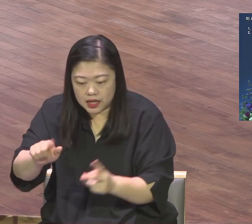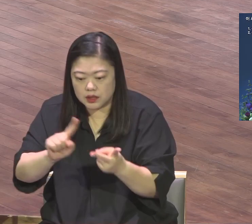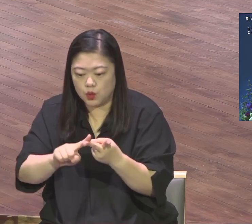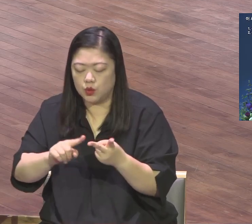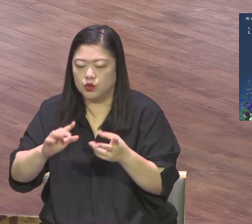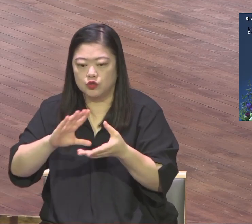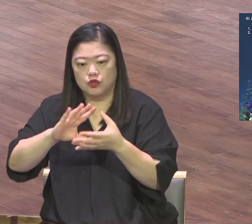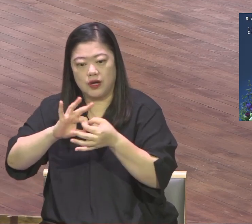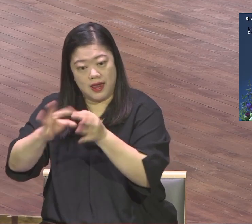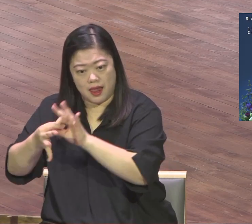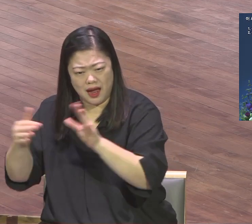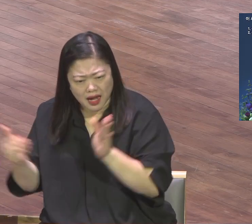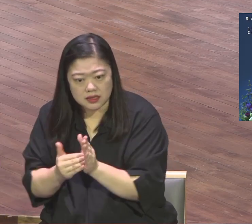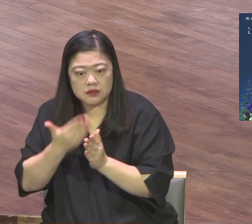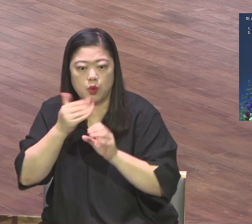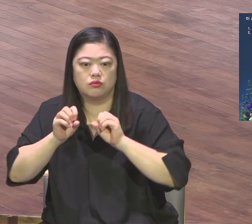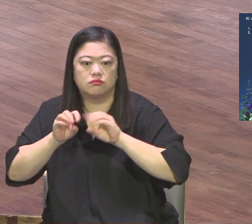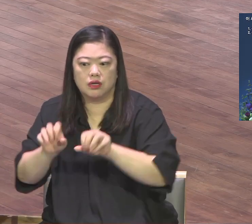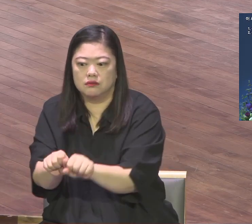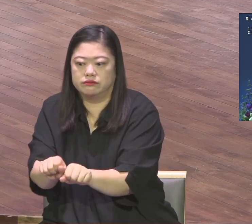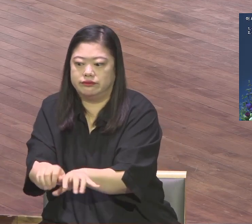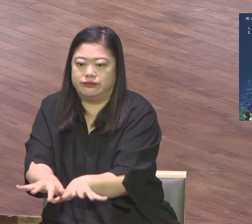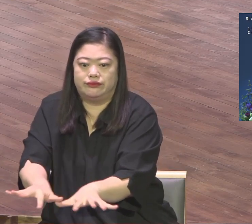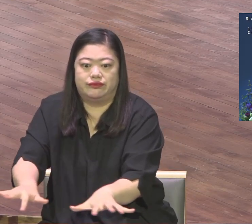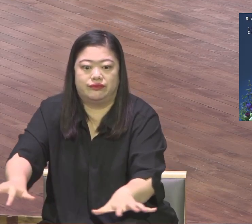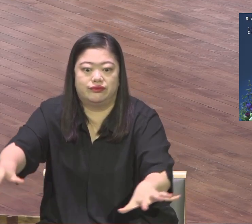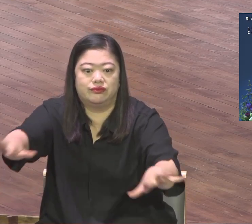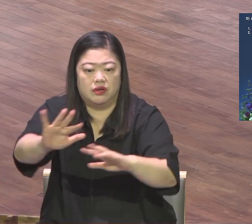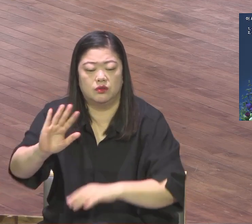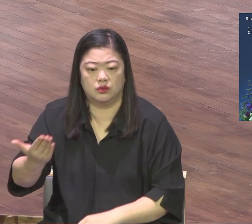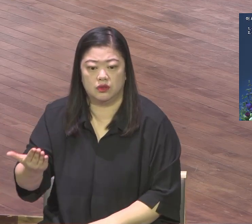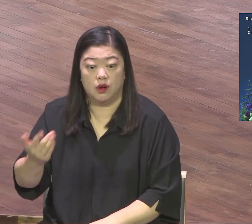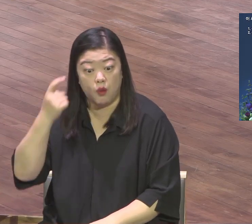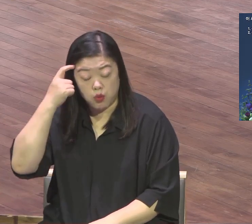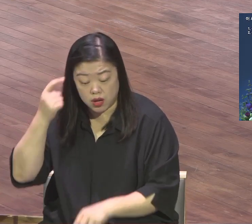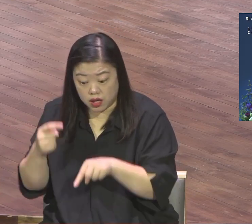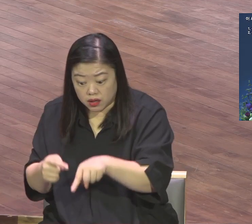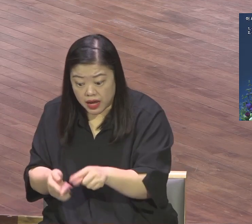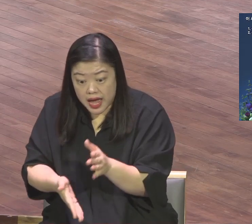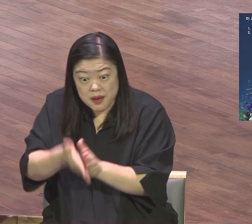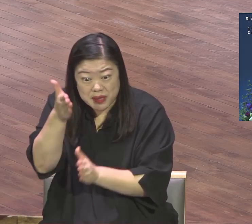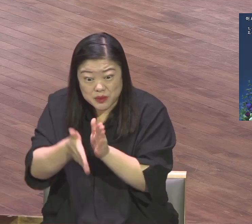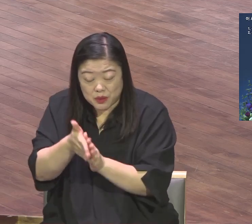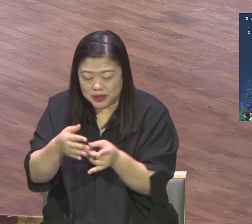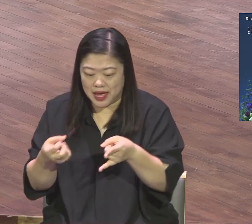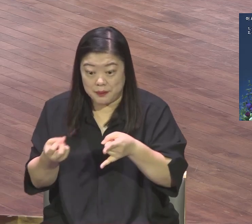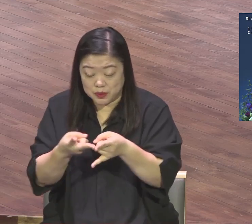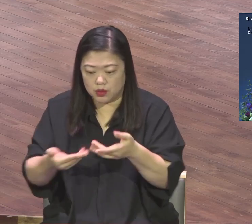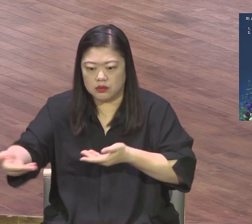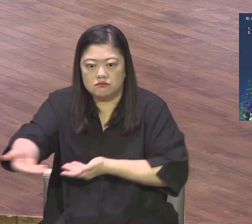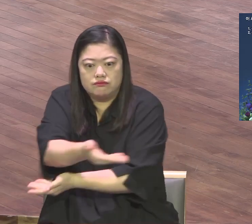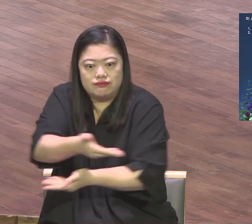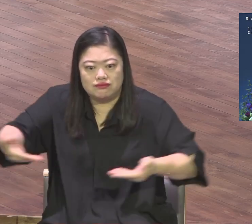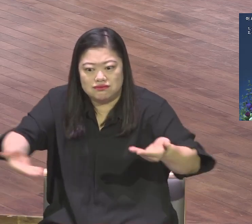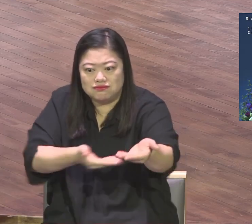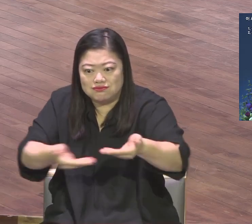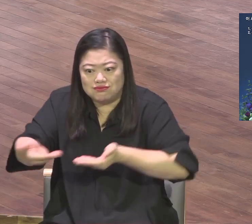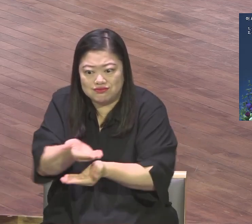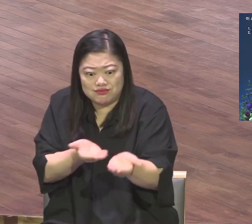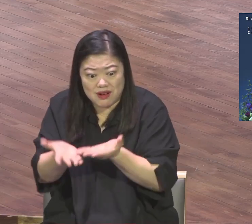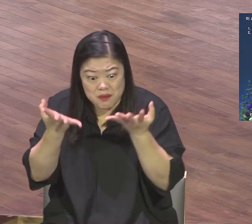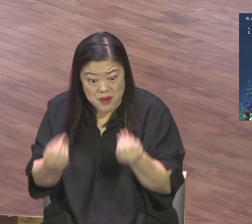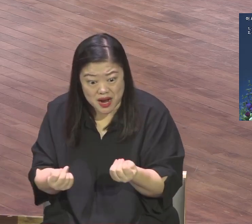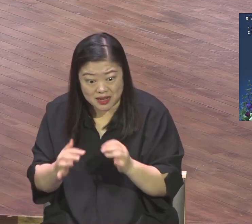사람들이 많이 에베소를 몰려들었고 이들이 이 바울이 도란노 서원 강론을 듣게 됐는데 복음을 들은 자들이 변화가